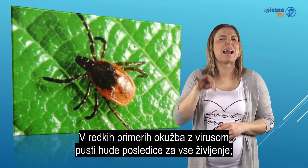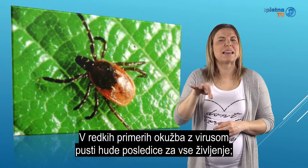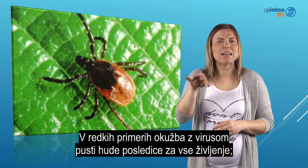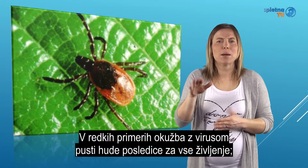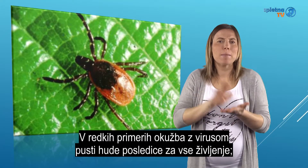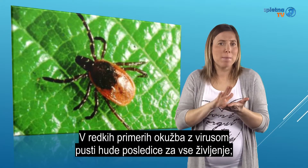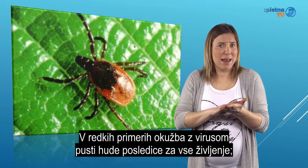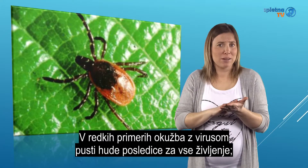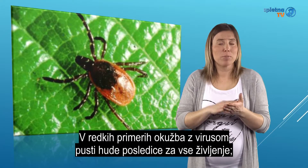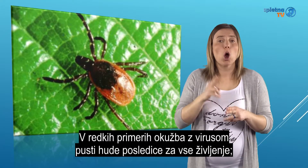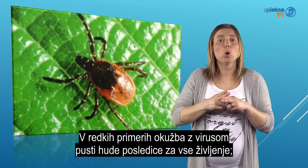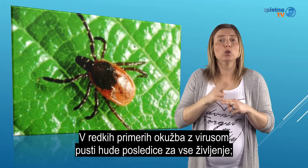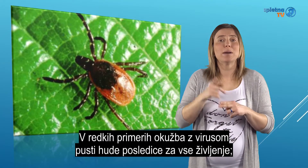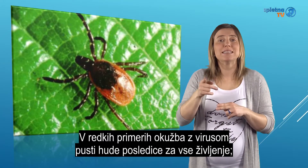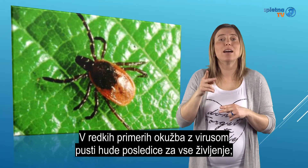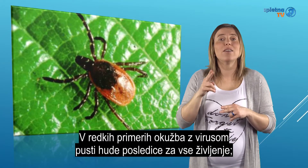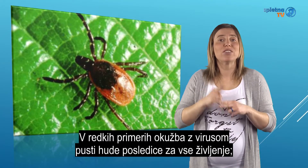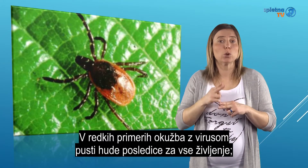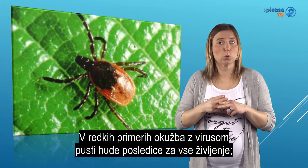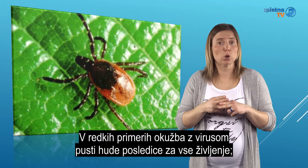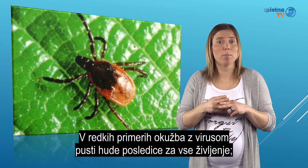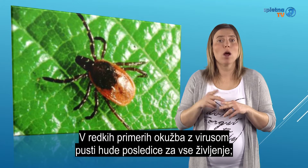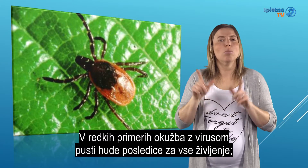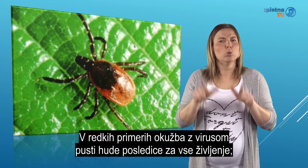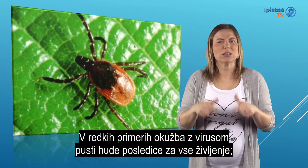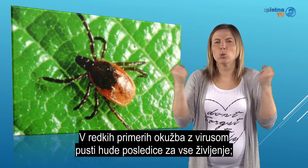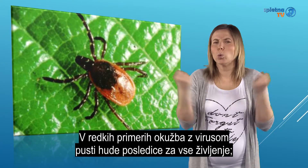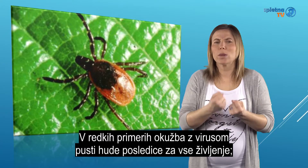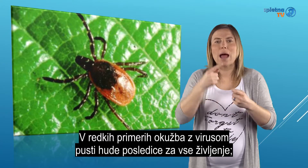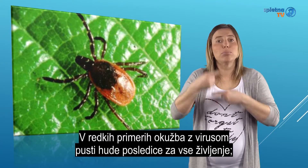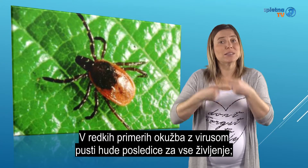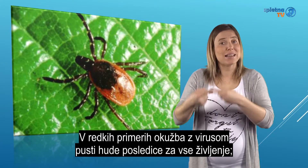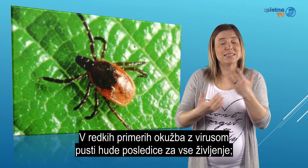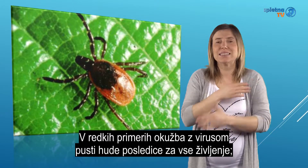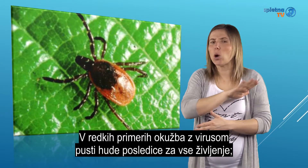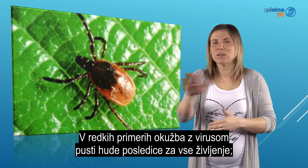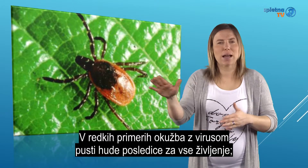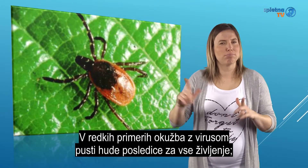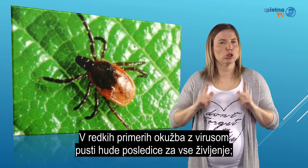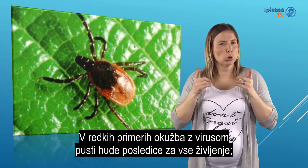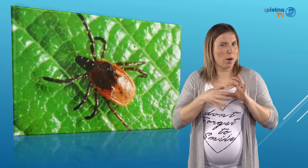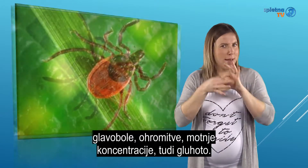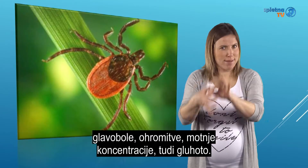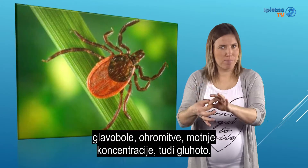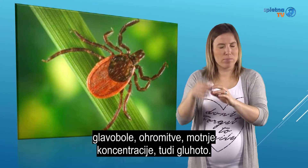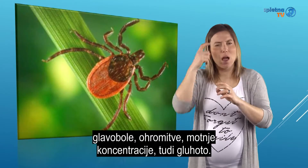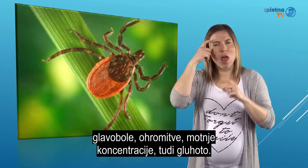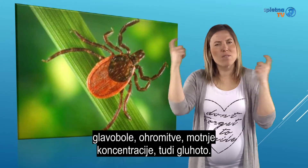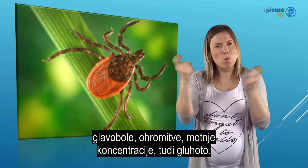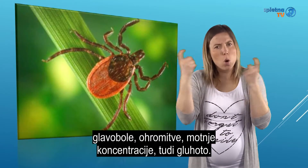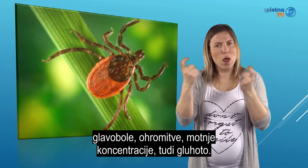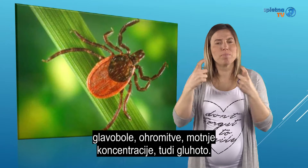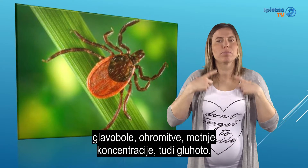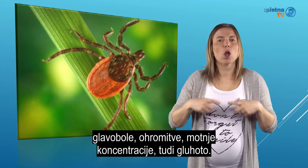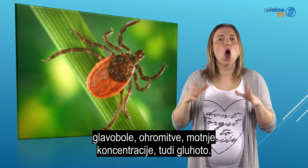V redkih primerih okužba z virusom pusti hude posledice za vse življenje, glavobole, ohromitve,